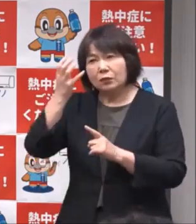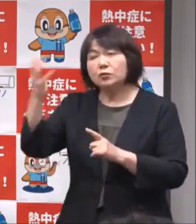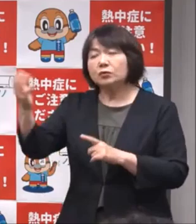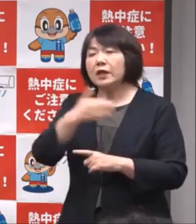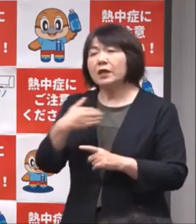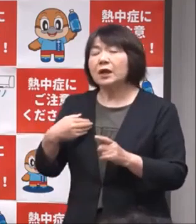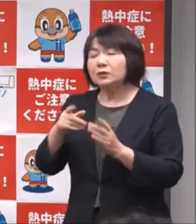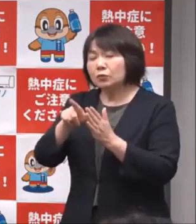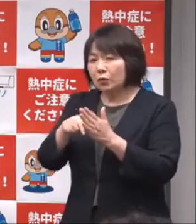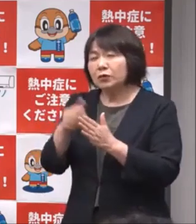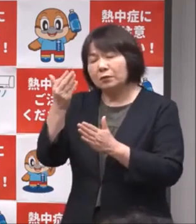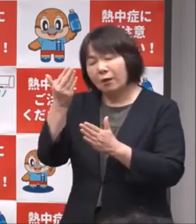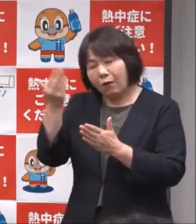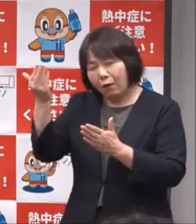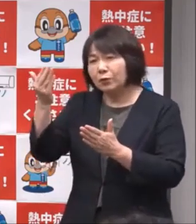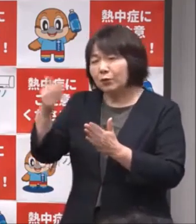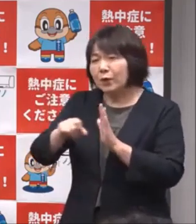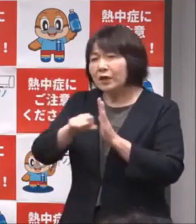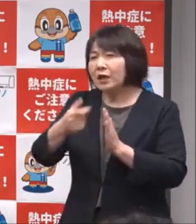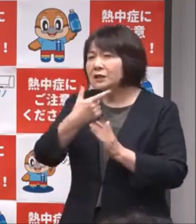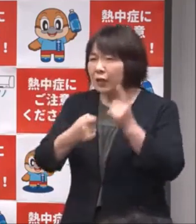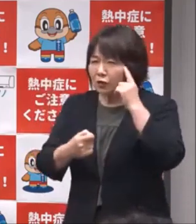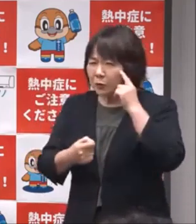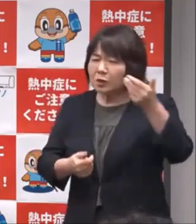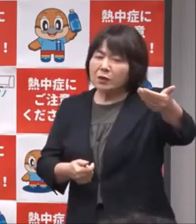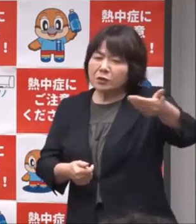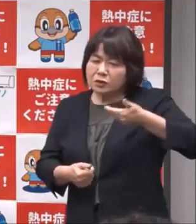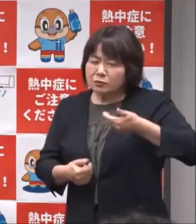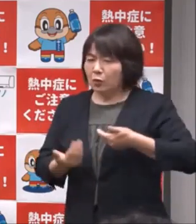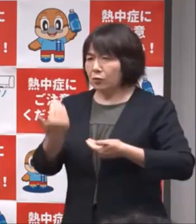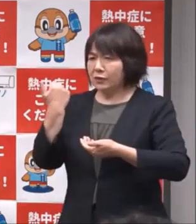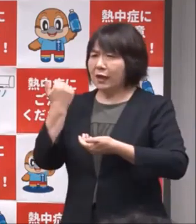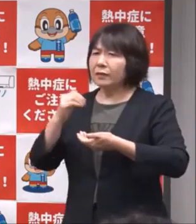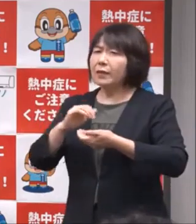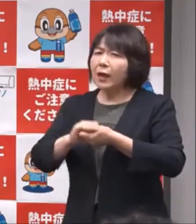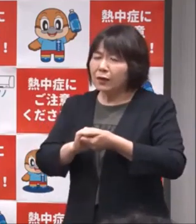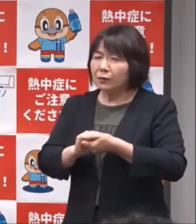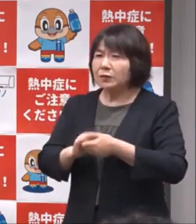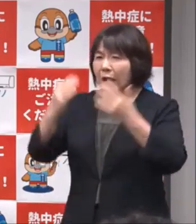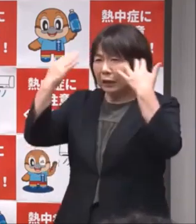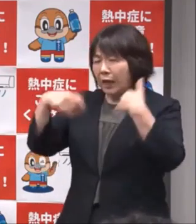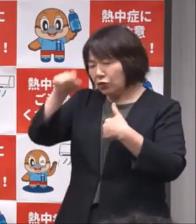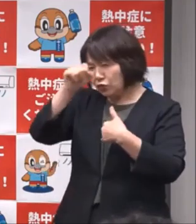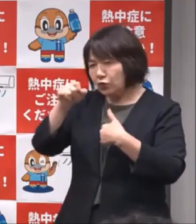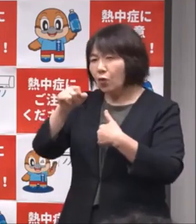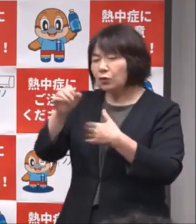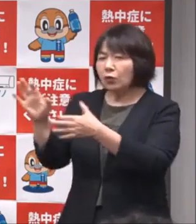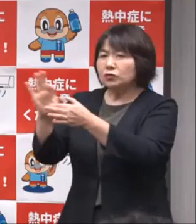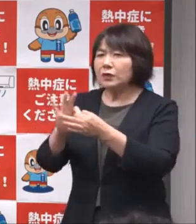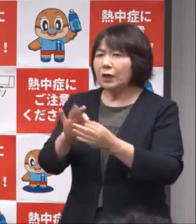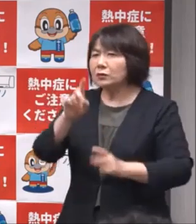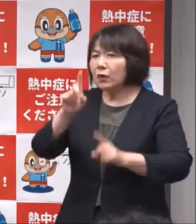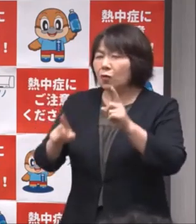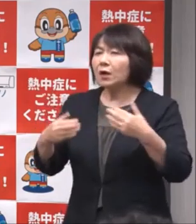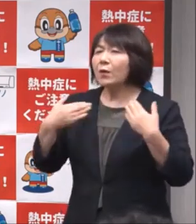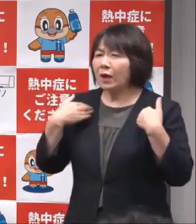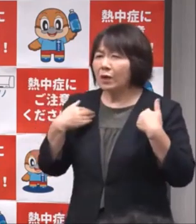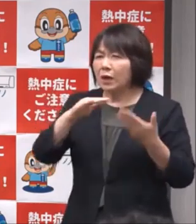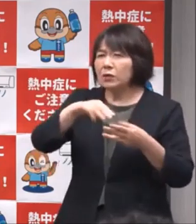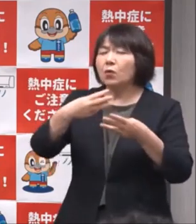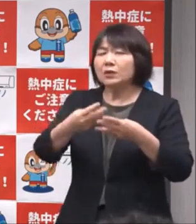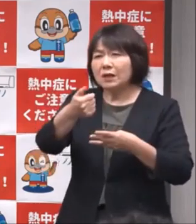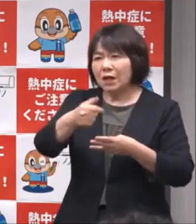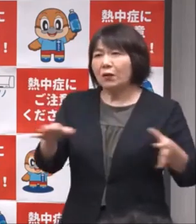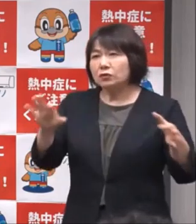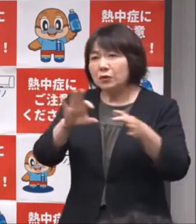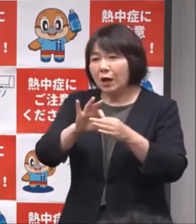生かせるところはどんどん生かしていけたらいいと思います。ただ横田さんの質問の前提として、それが熱中症とつながるかどうかっていうのは分からない前提で、まあ、横田さん絶対つながる